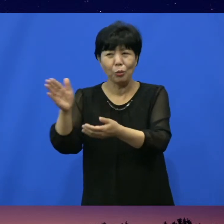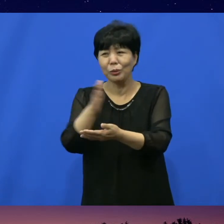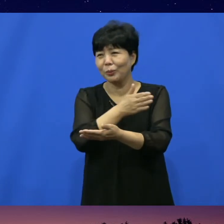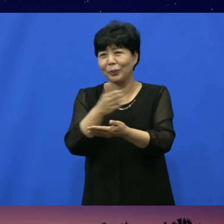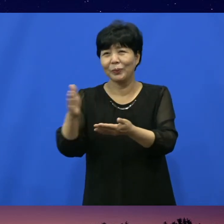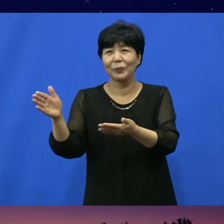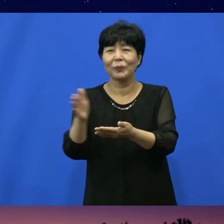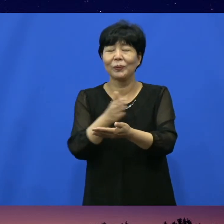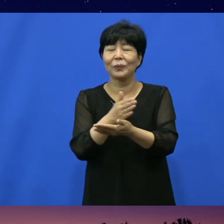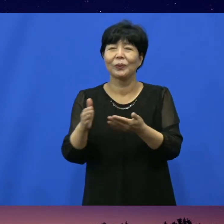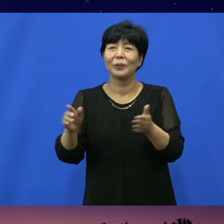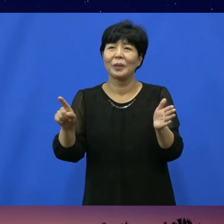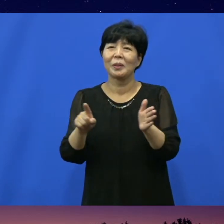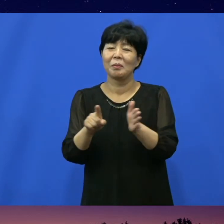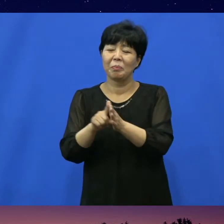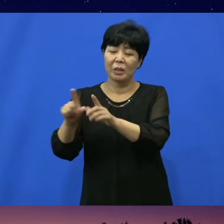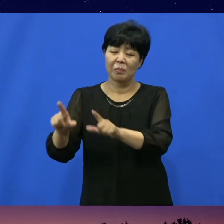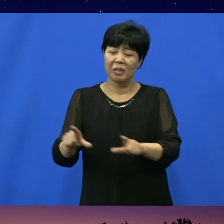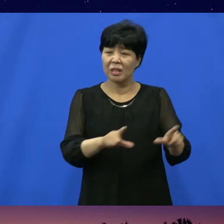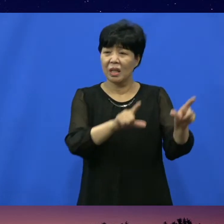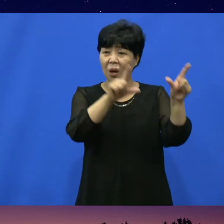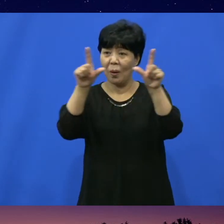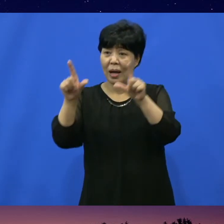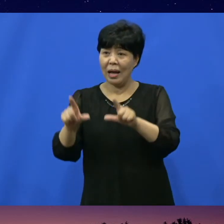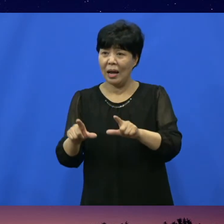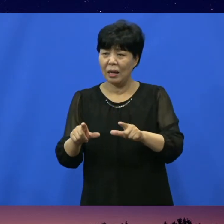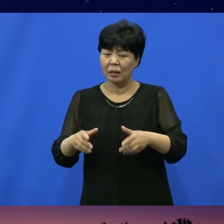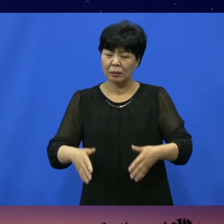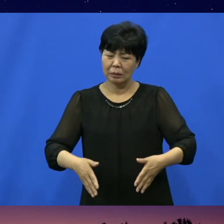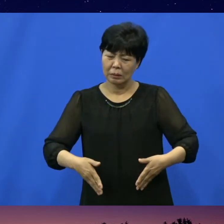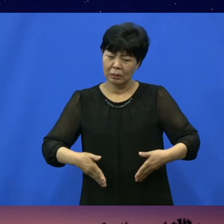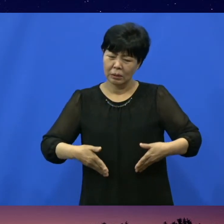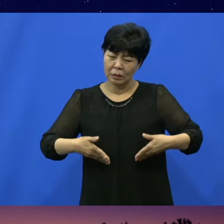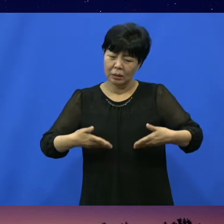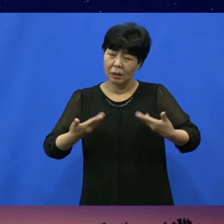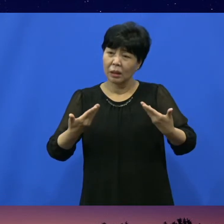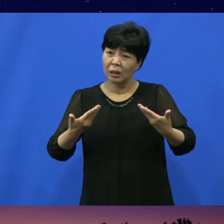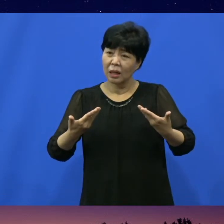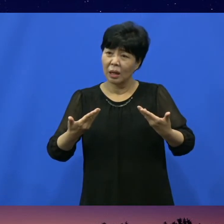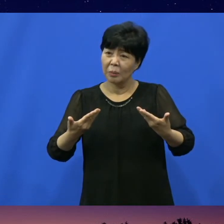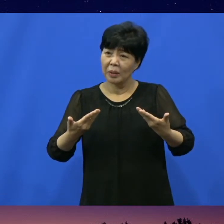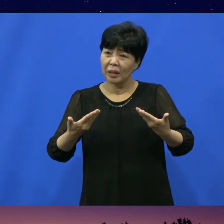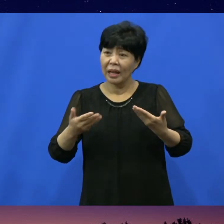그러니까 여러분 우리가 신앙생활을 가볍게 하면 그 십자가가 굉장히 가벼운